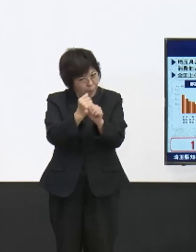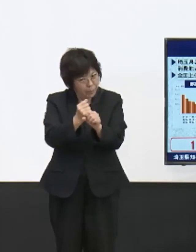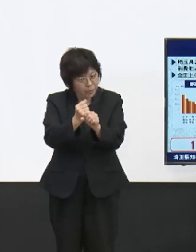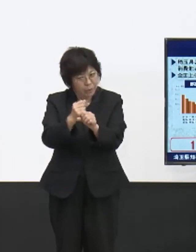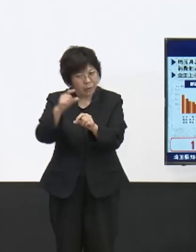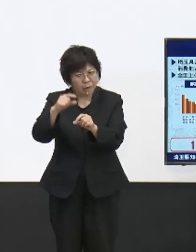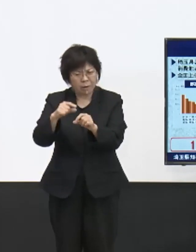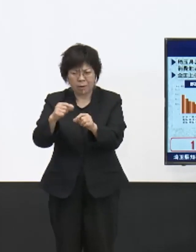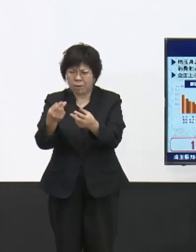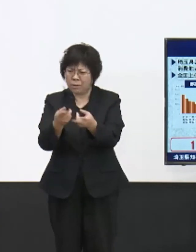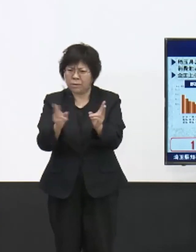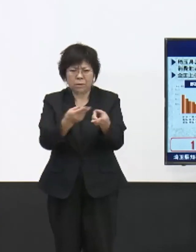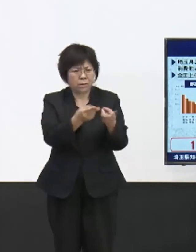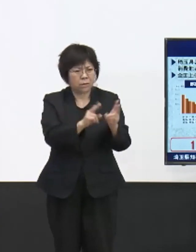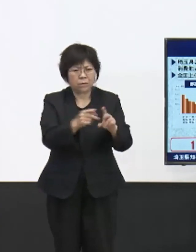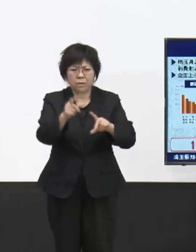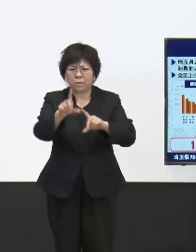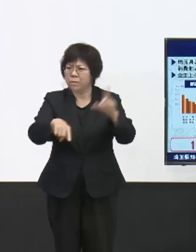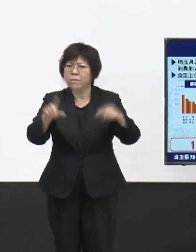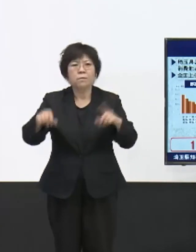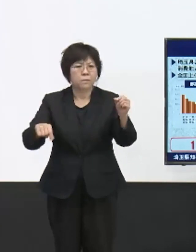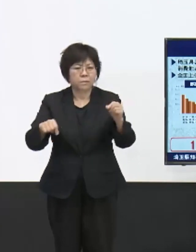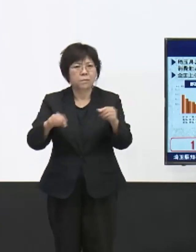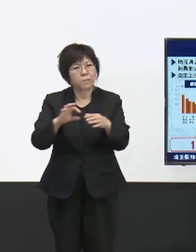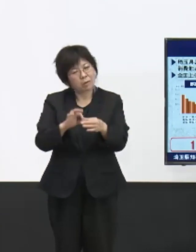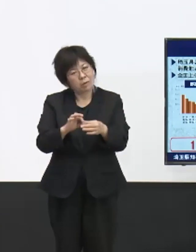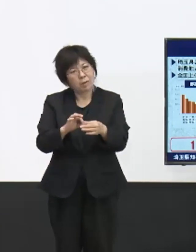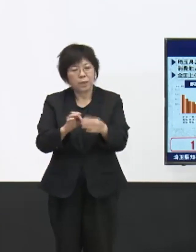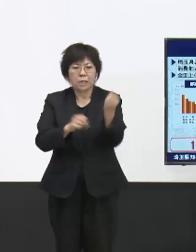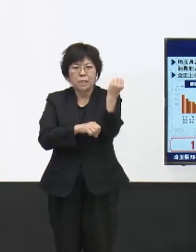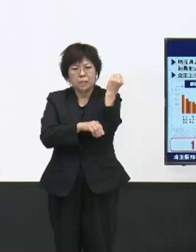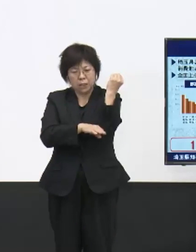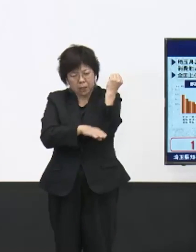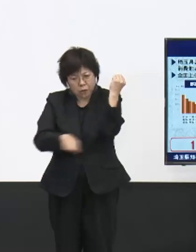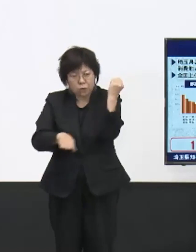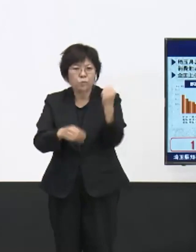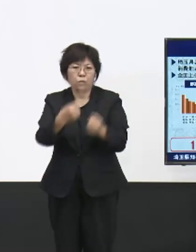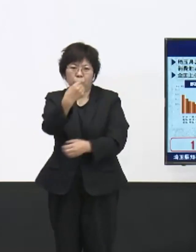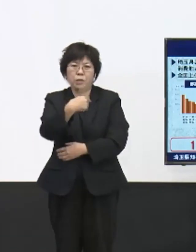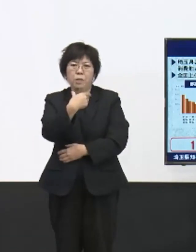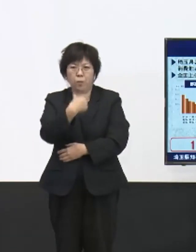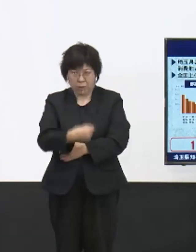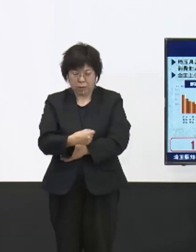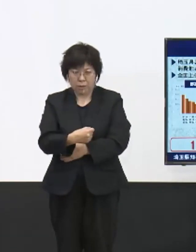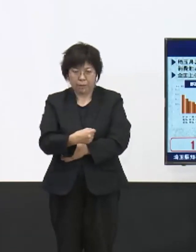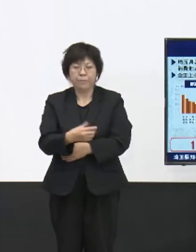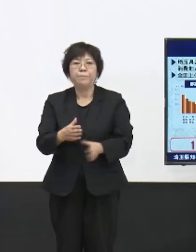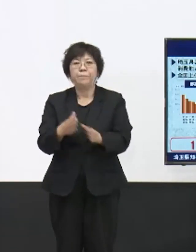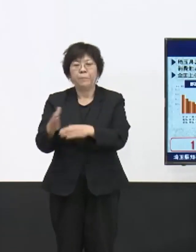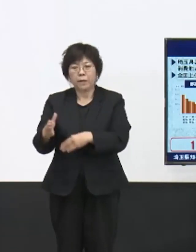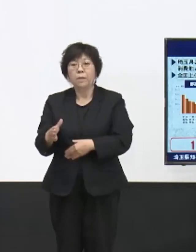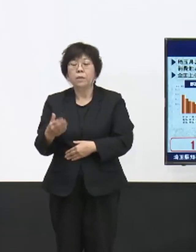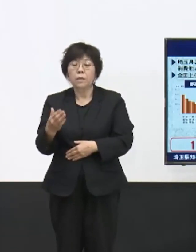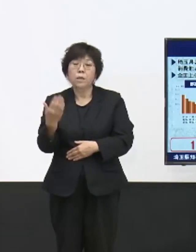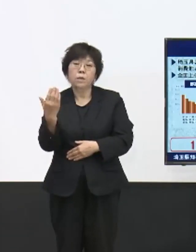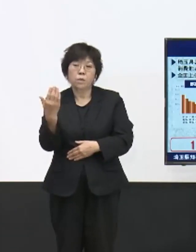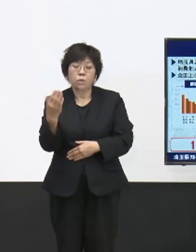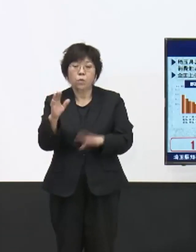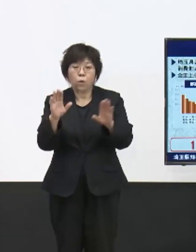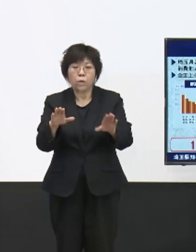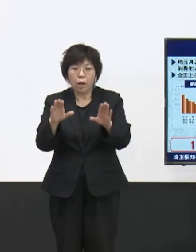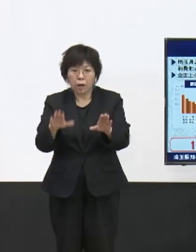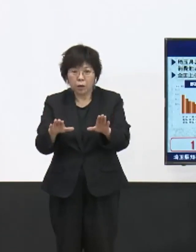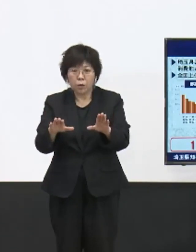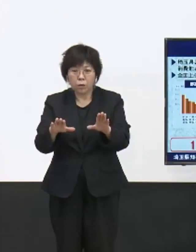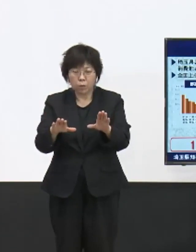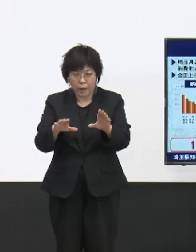で、どういった基準で行ったのかというのをお伺いします。あと3点目がですね、今回比例区なんですけ